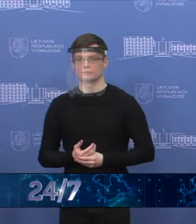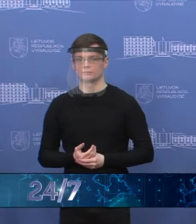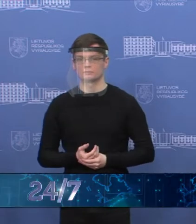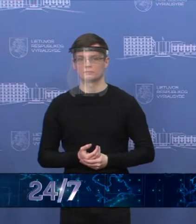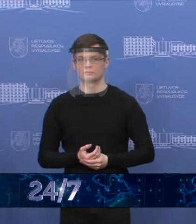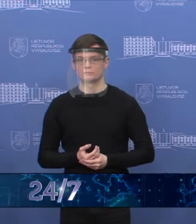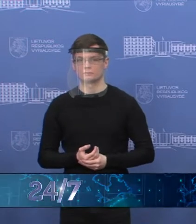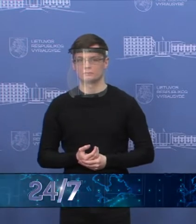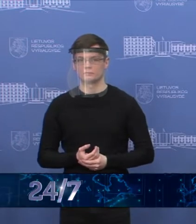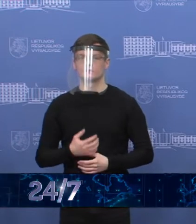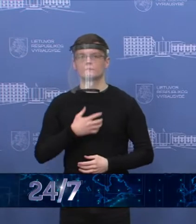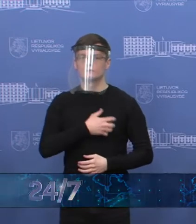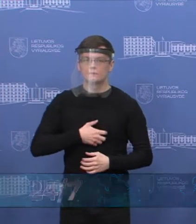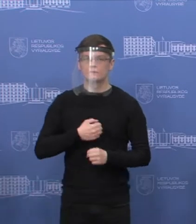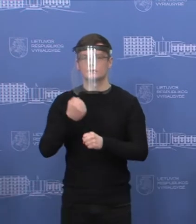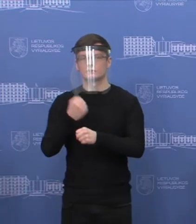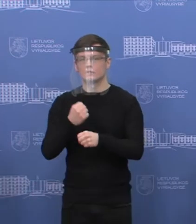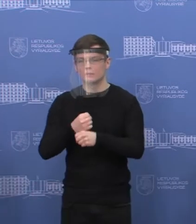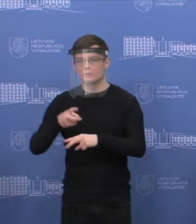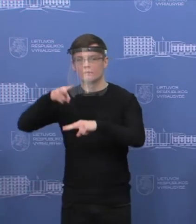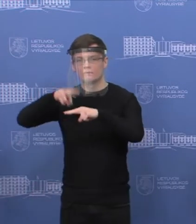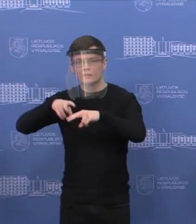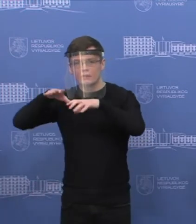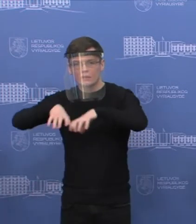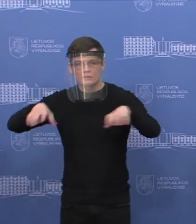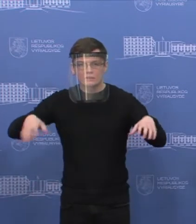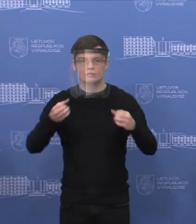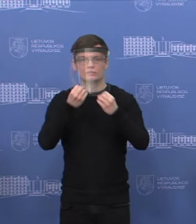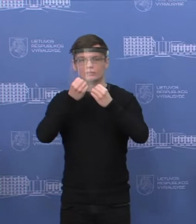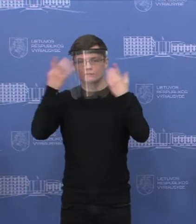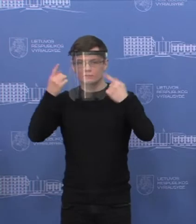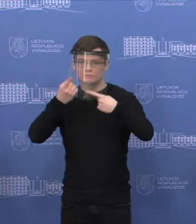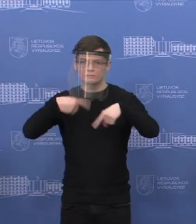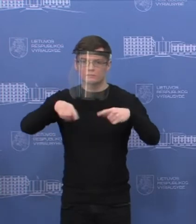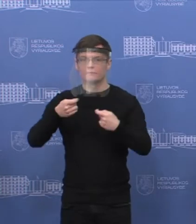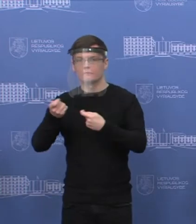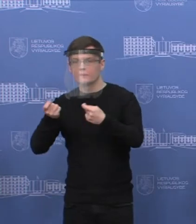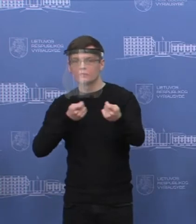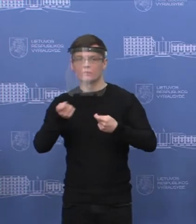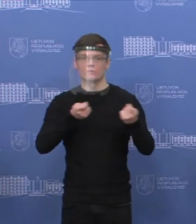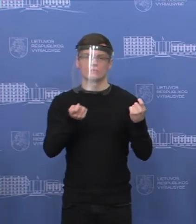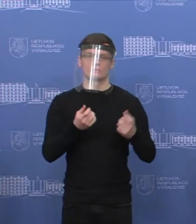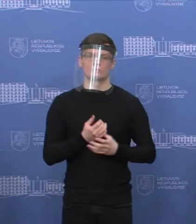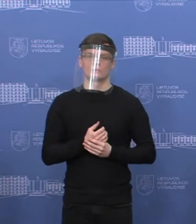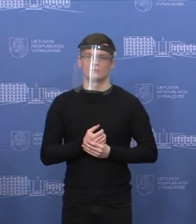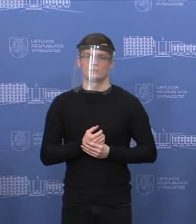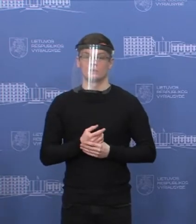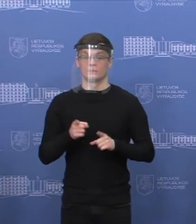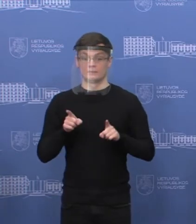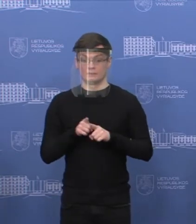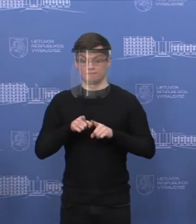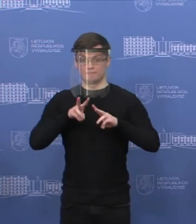darbas tiek vietos administracijų, švietimo padalinių vadovams, taip pat ir